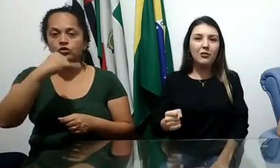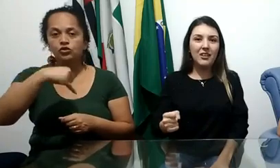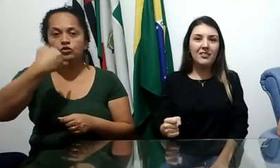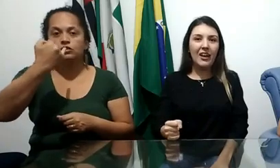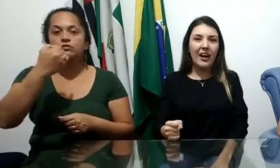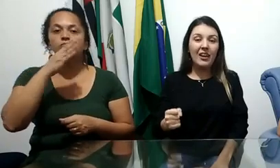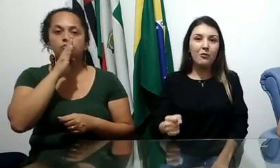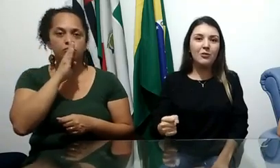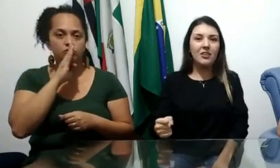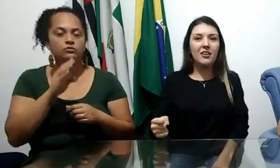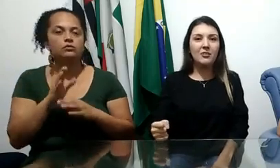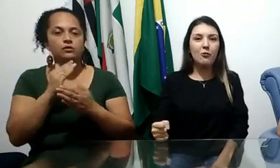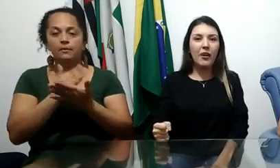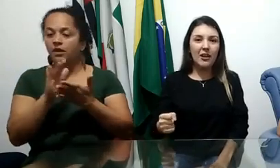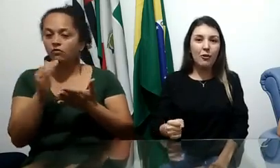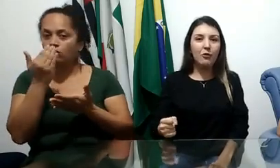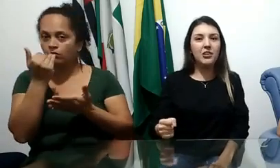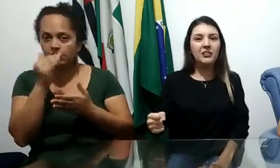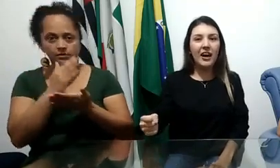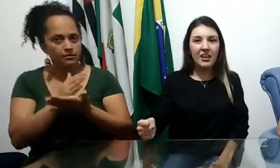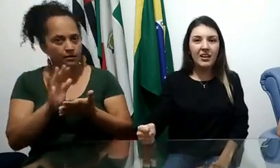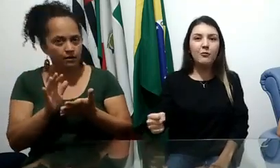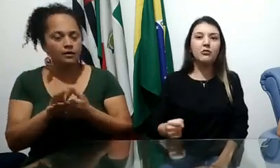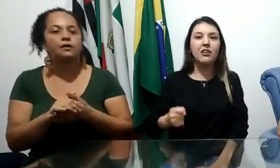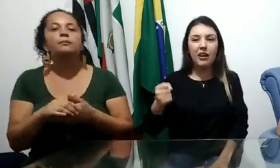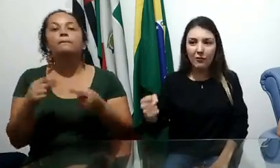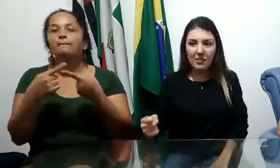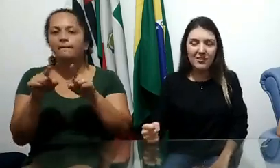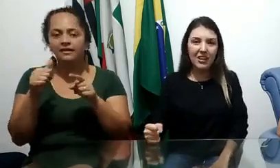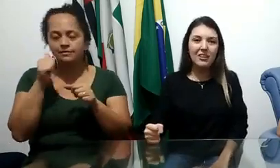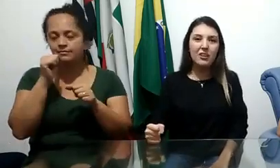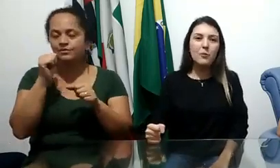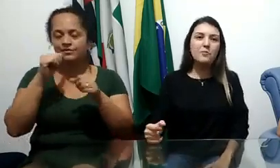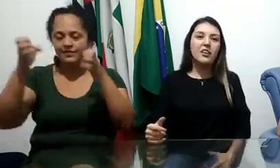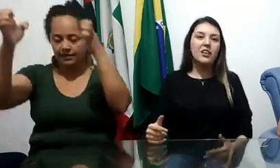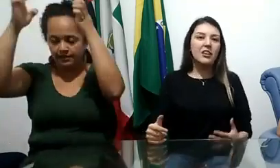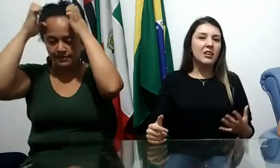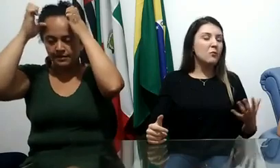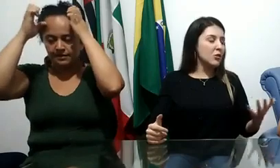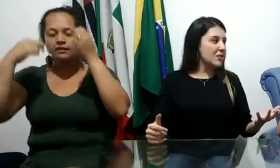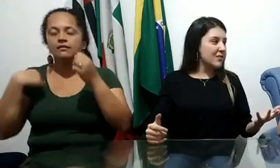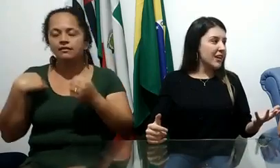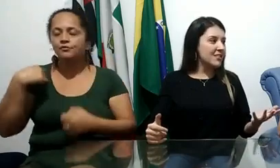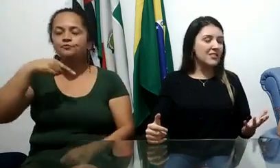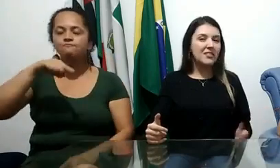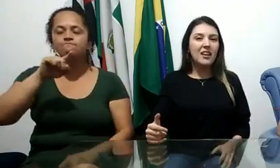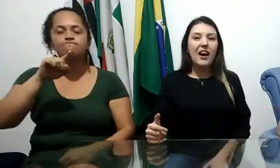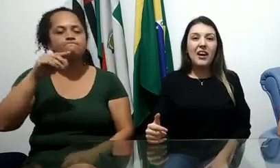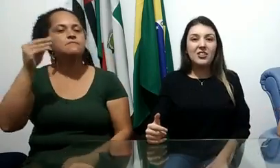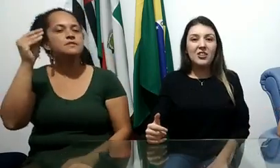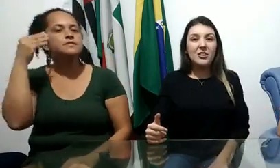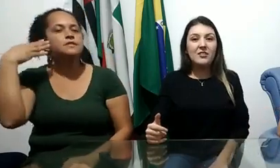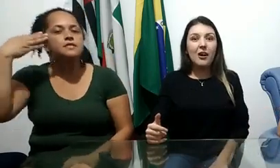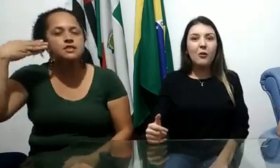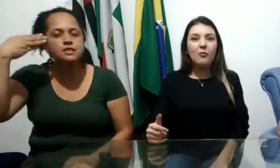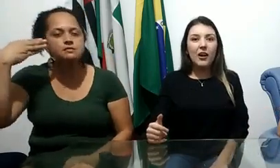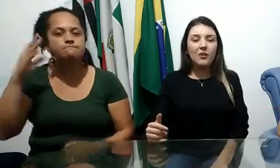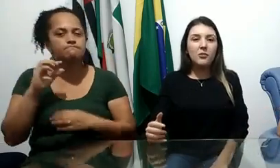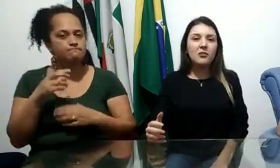eu vou tentar salvar, eu vou tentar ir, eu vou tentar fazer. E muitas vezes a gente